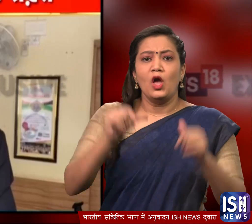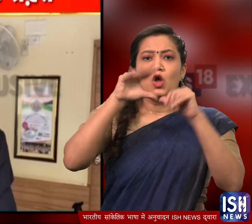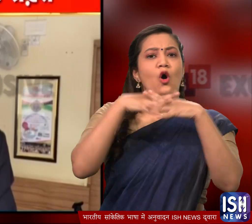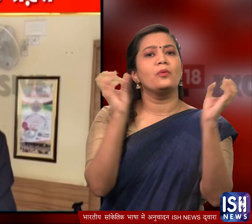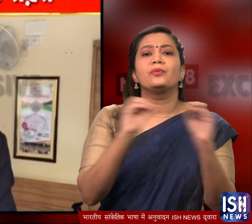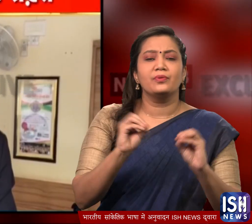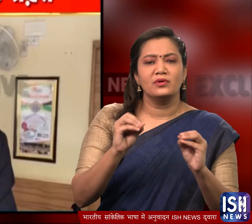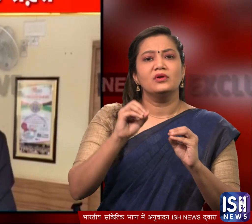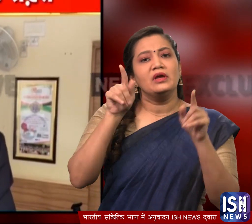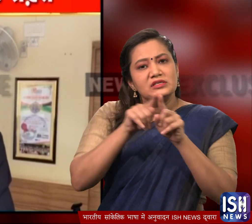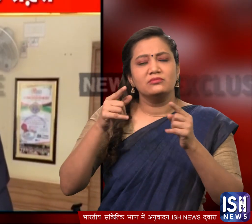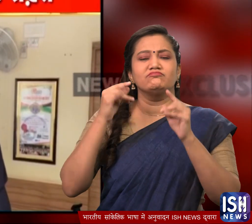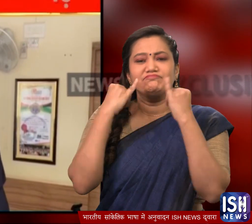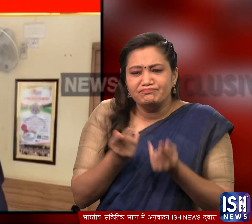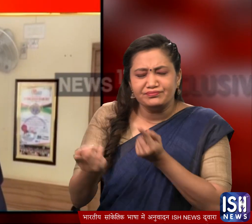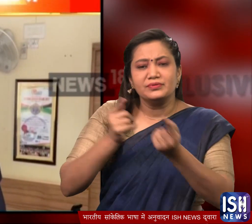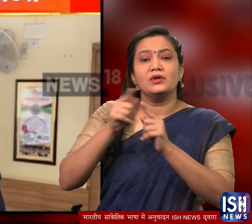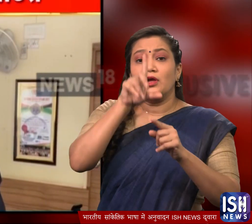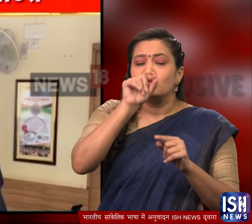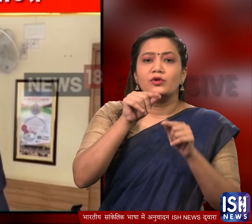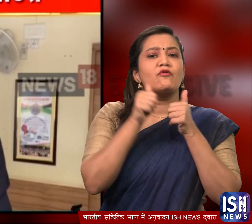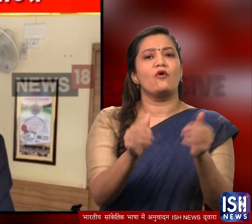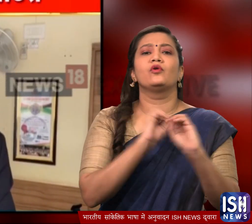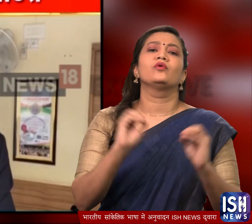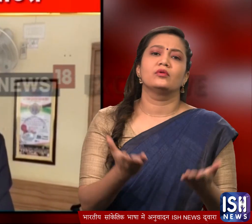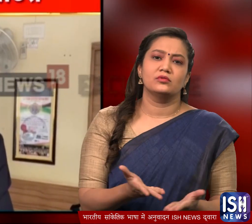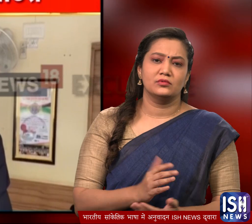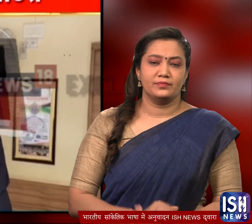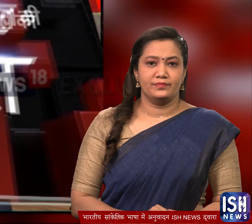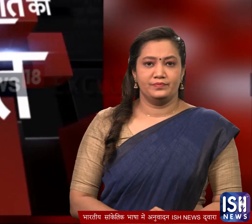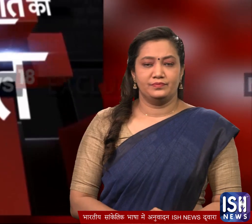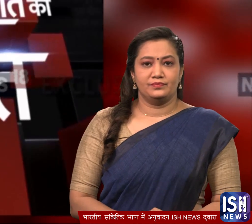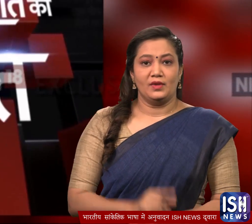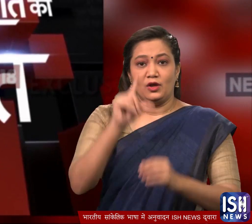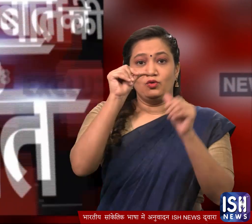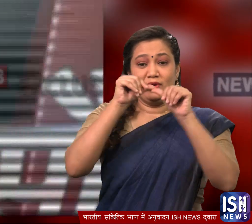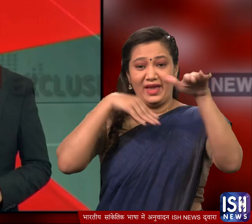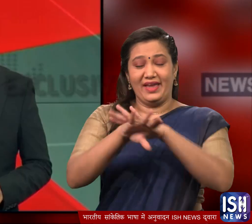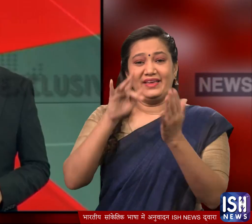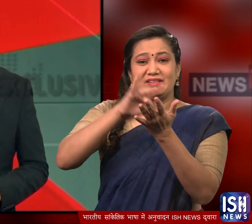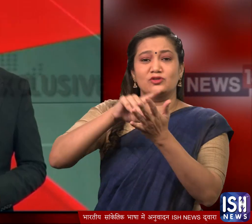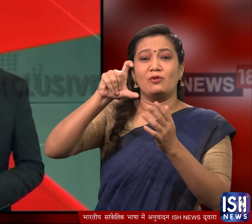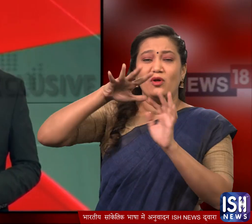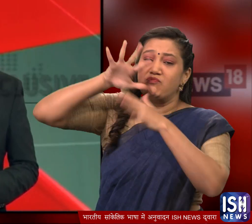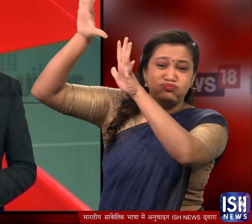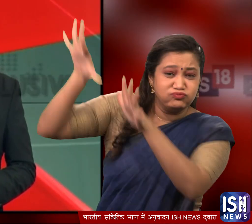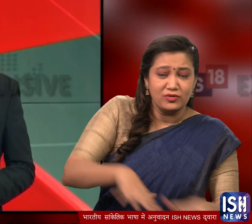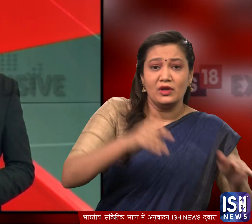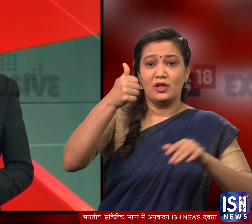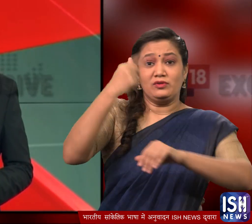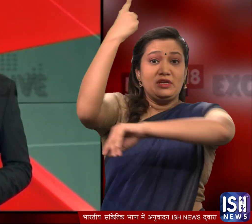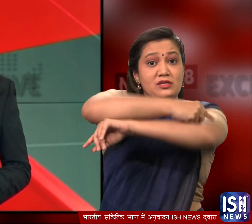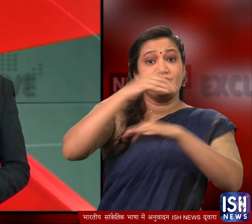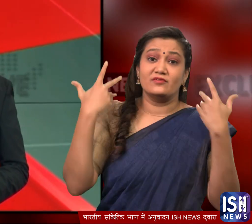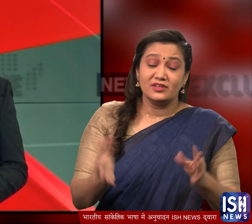लॉ नहीं होने की वजह से वो देश में हेट्रेड फैलाते हैं और ट्विटर उस पॉलिसी को फॉलो भी नहीं करता है। उत्तराखंड के चमोली जिले में आए सैलाब के